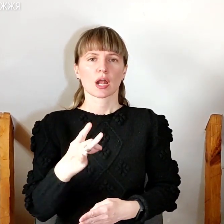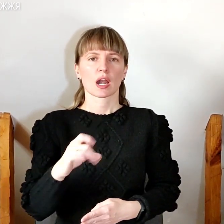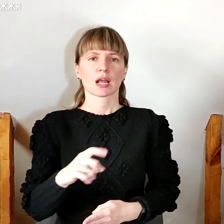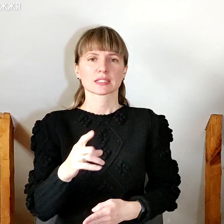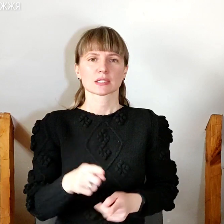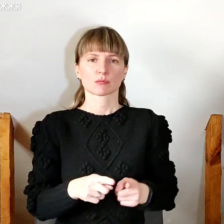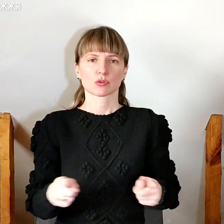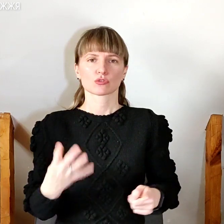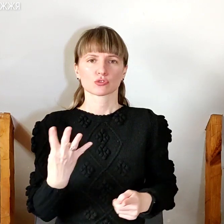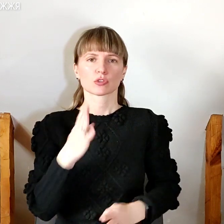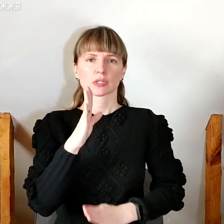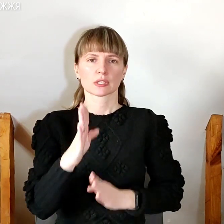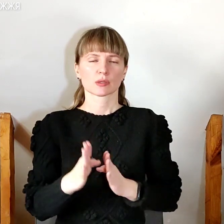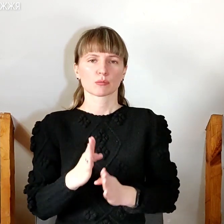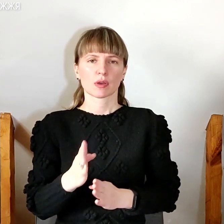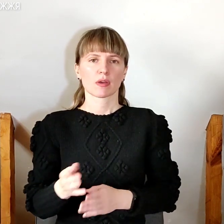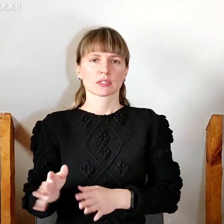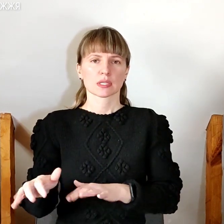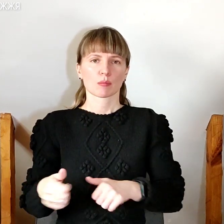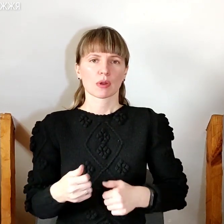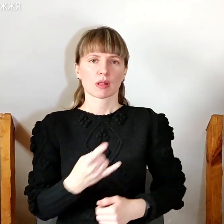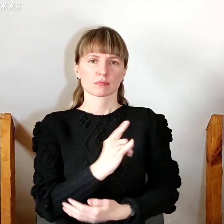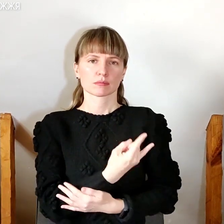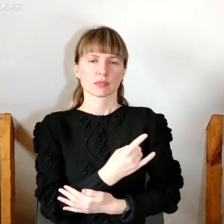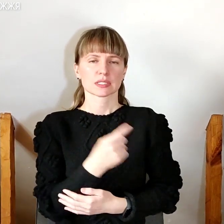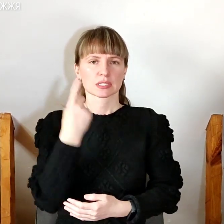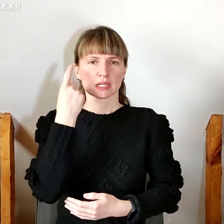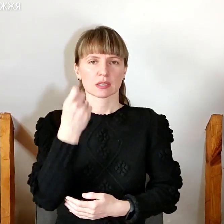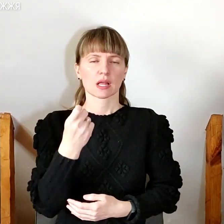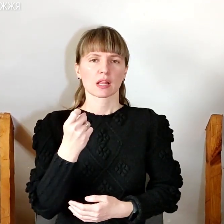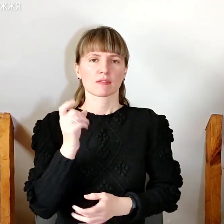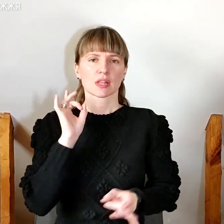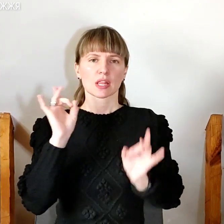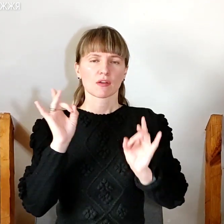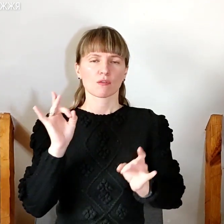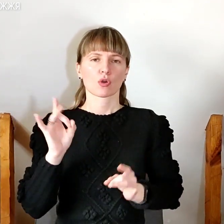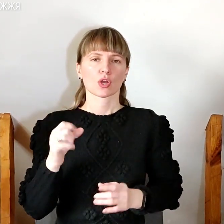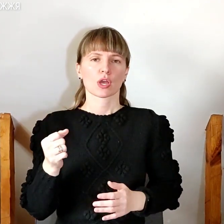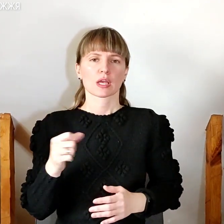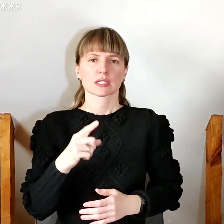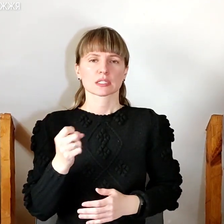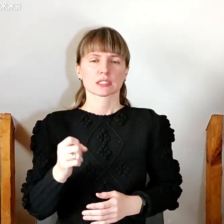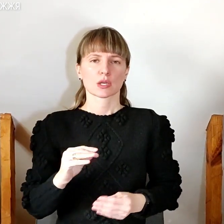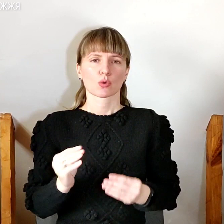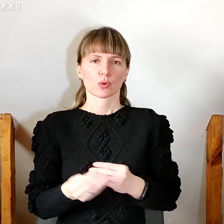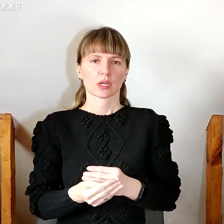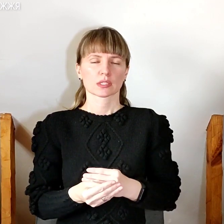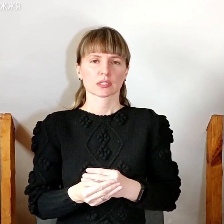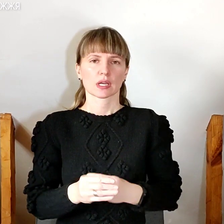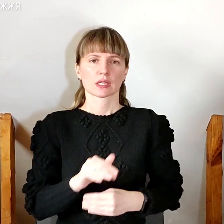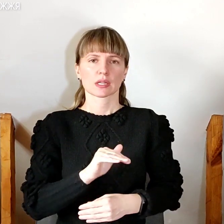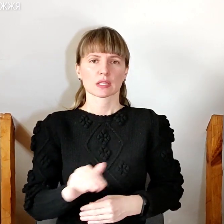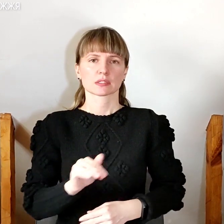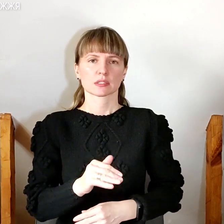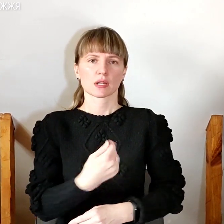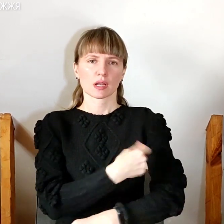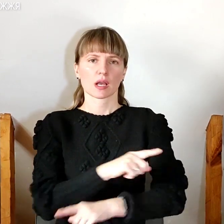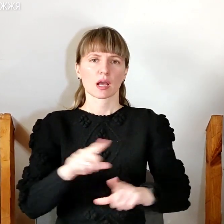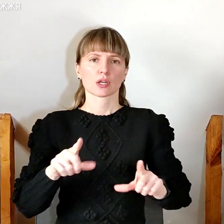за сигналами тривоги до укриття медики Запорізької міської дитячої лікарні номер 5. Для цього обладнали все у підвальному приміщенні.